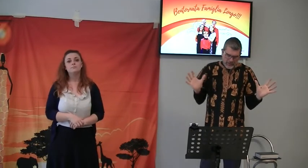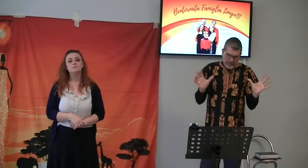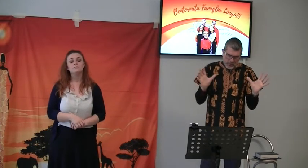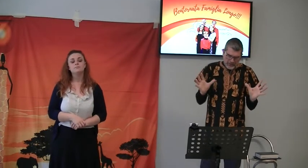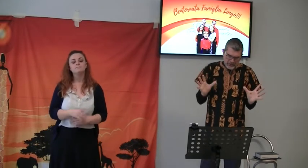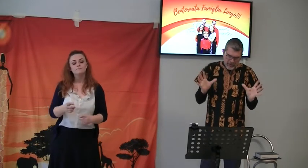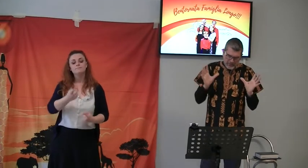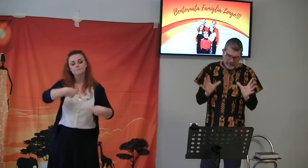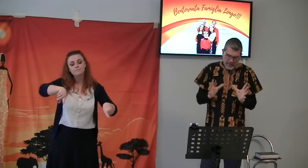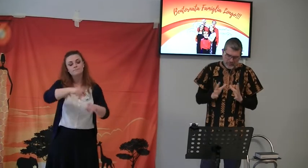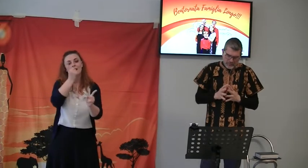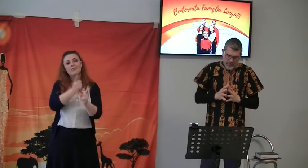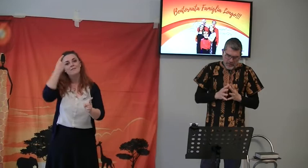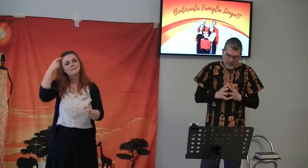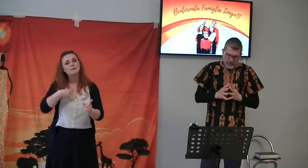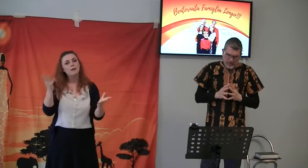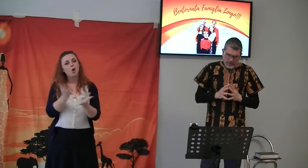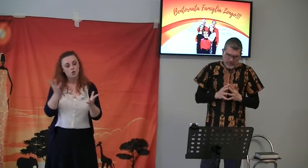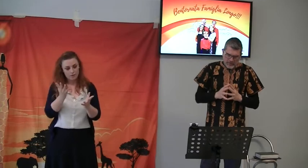dobbiamo sapere che quando ci lamentiamo,